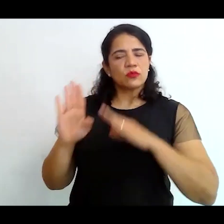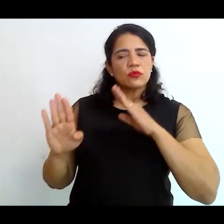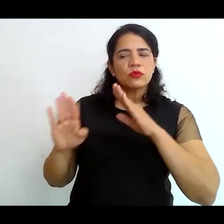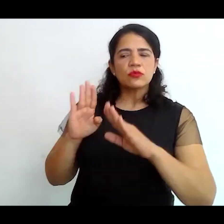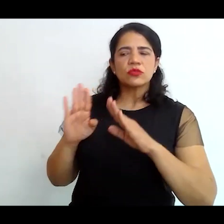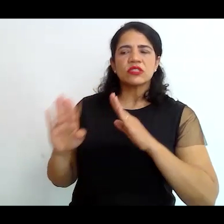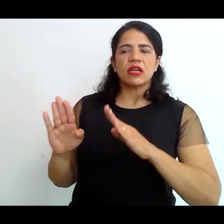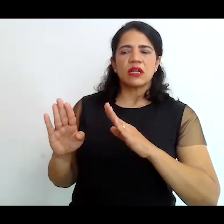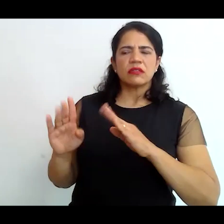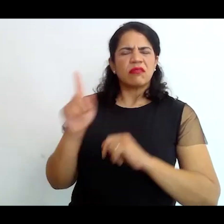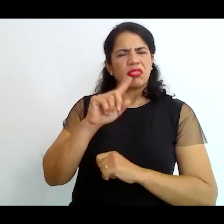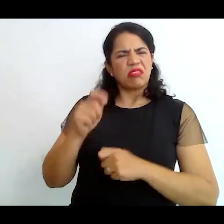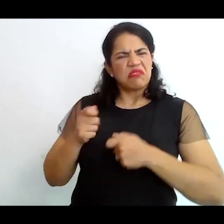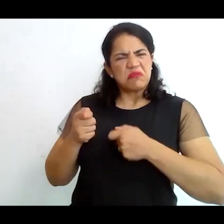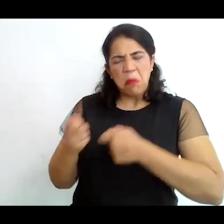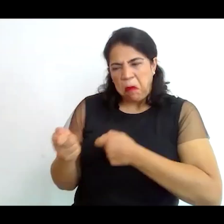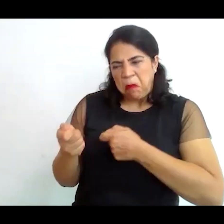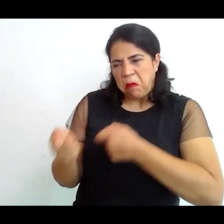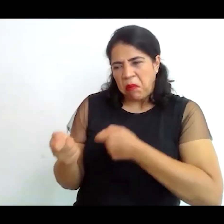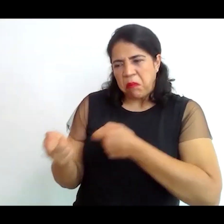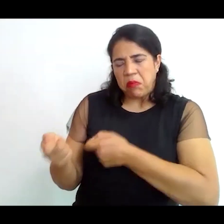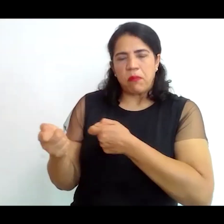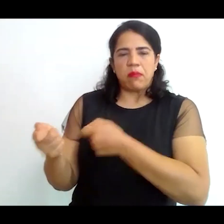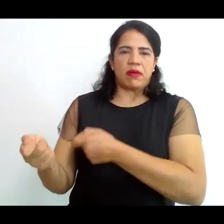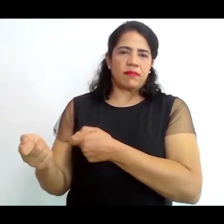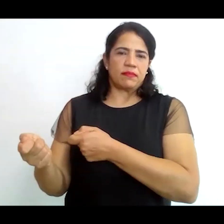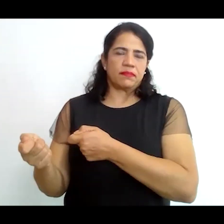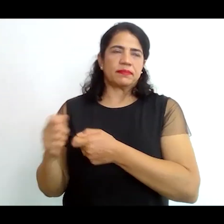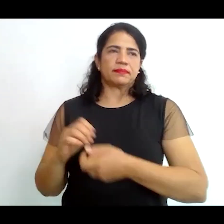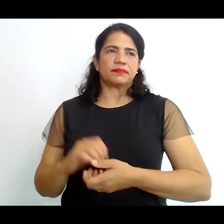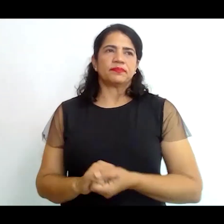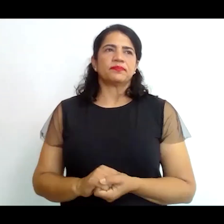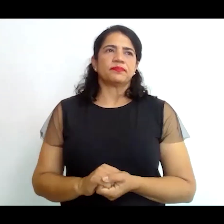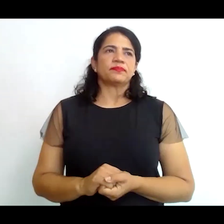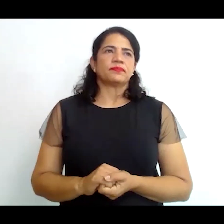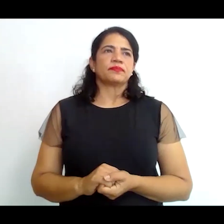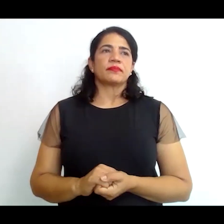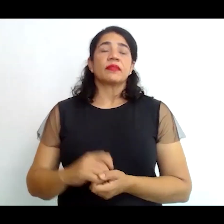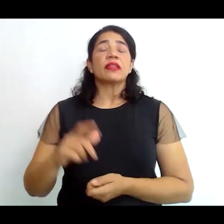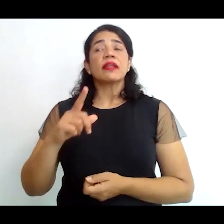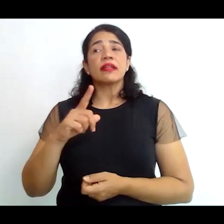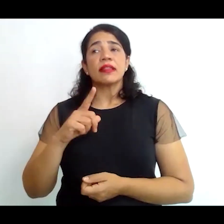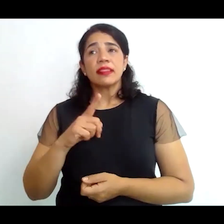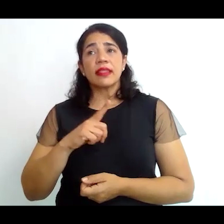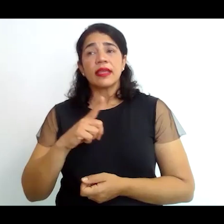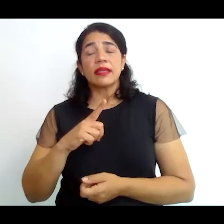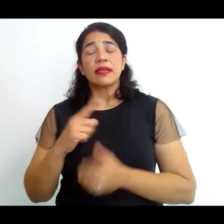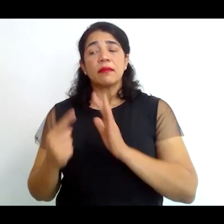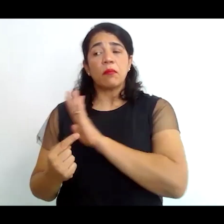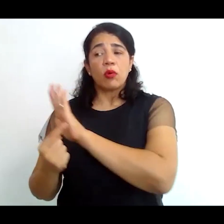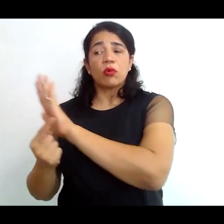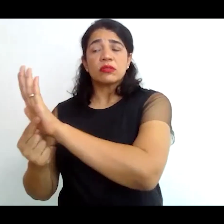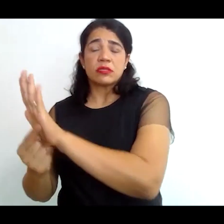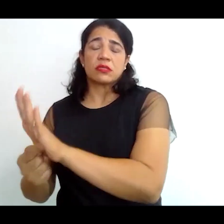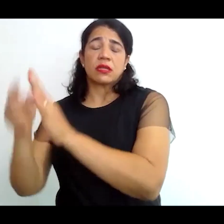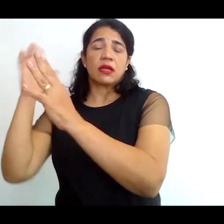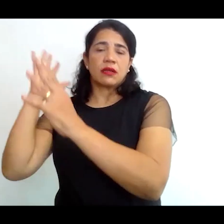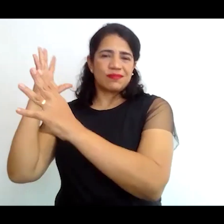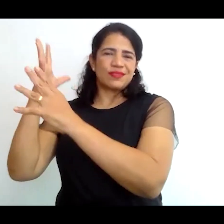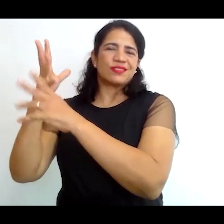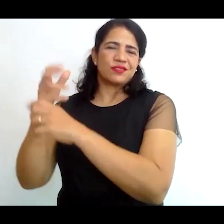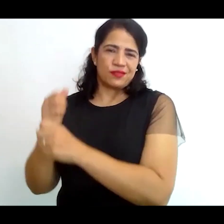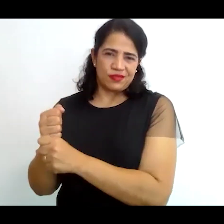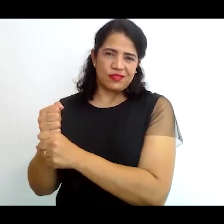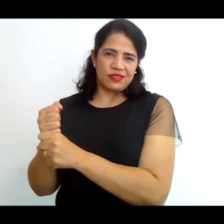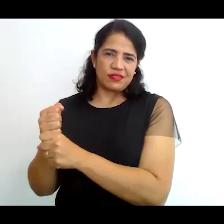sem dar-lhes uma saída ou uma solução. Nunca pressione para nada. Nunca pressione só para mostrar